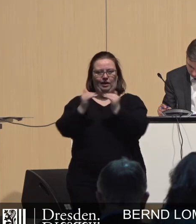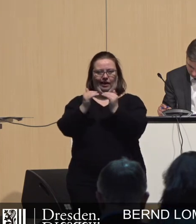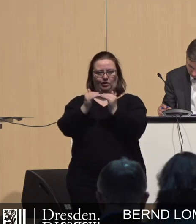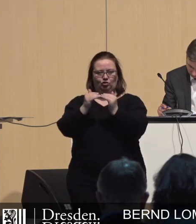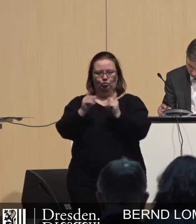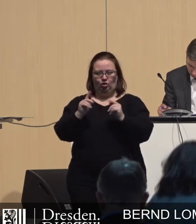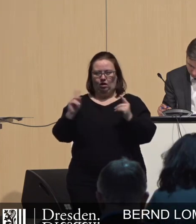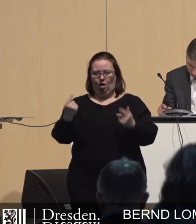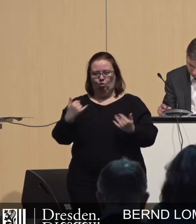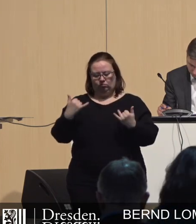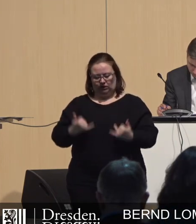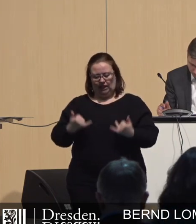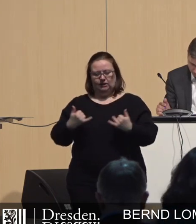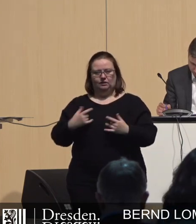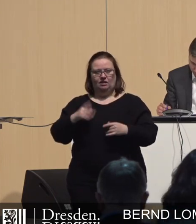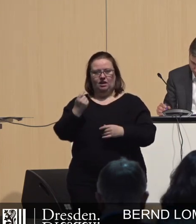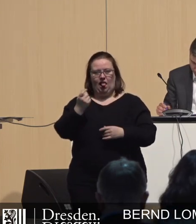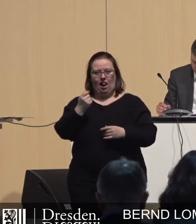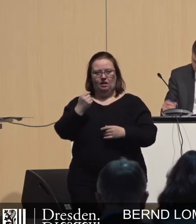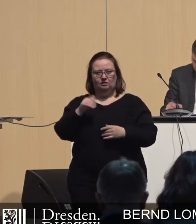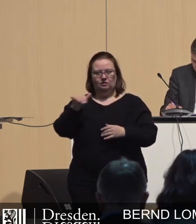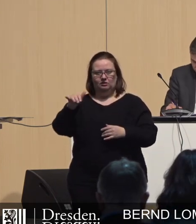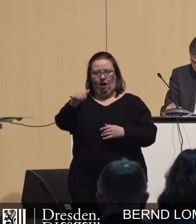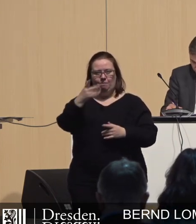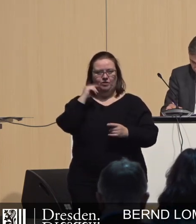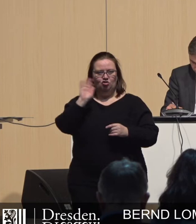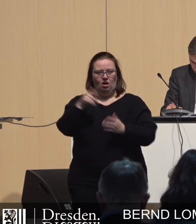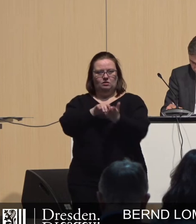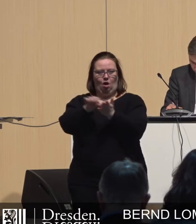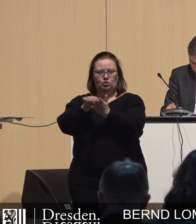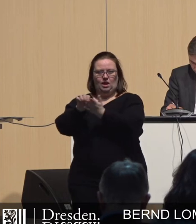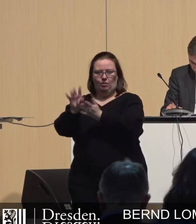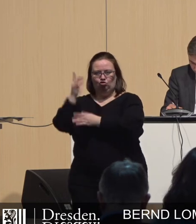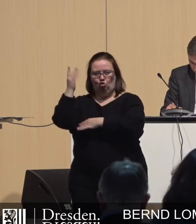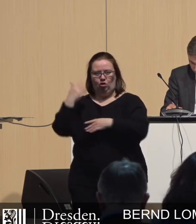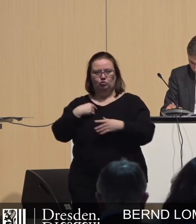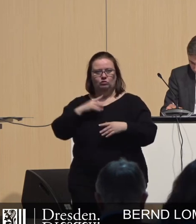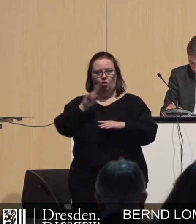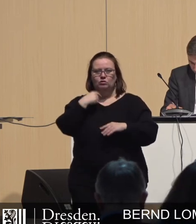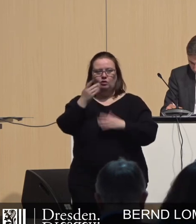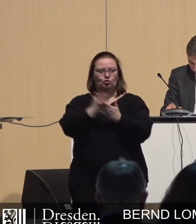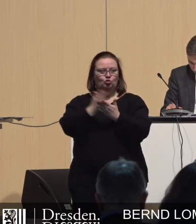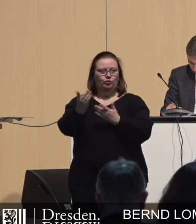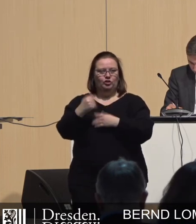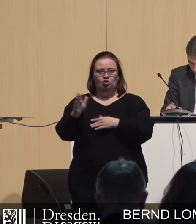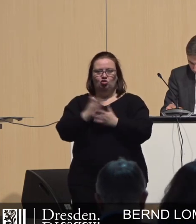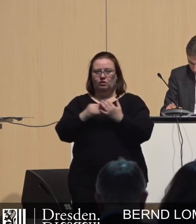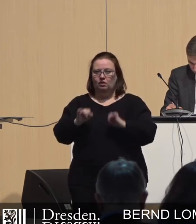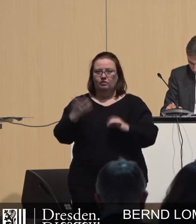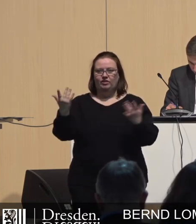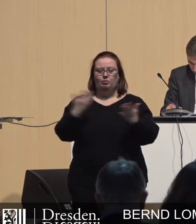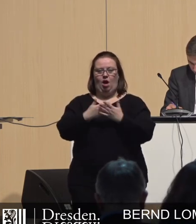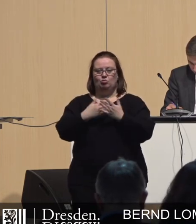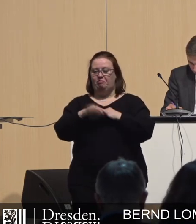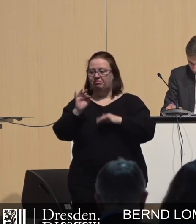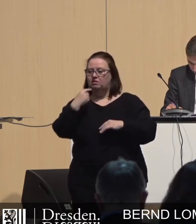Generationengerechtigkeit gehört es auch, dass man Geld überlässt und nicht alles ausgegeben hat. Dann kann ich nämlich dann in Zukunft nichts mehr entscheiden, wenn man